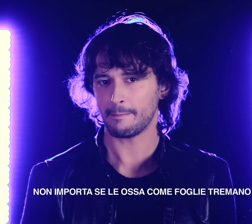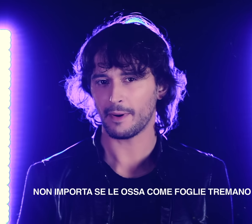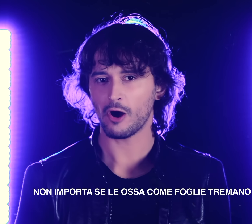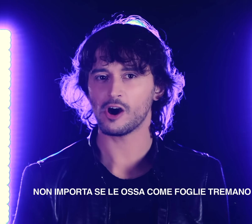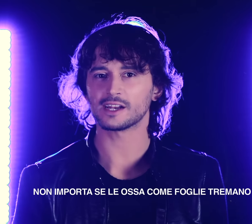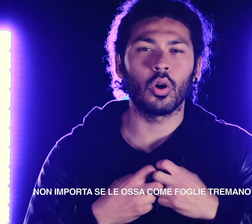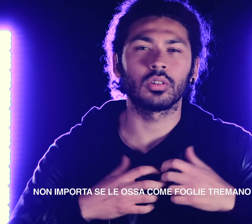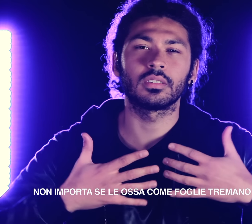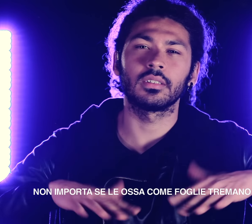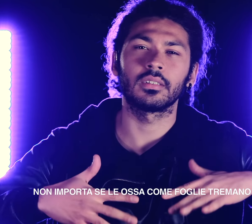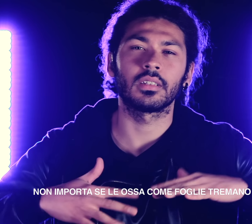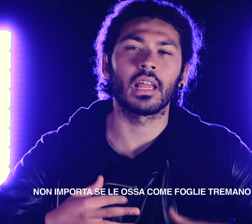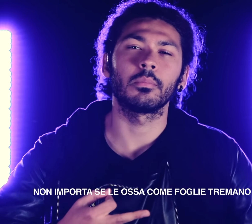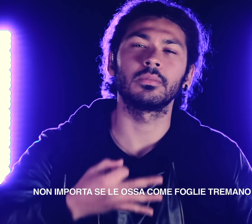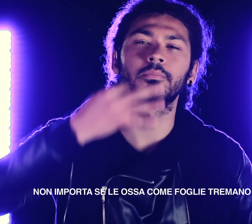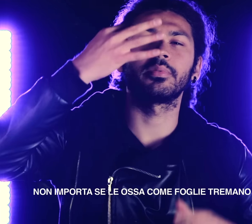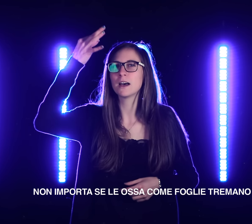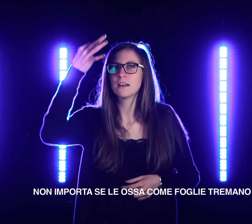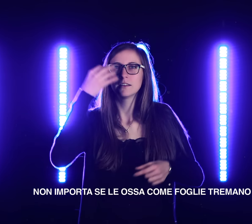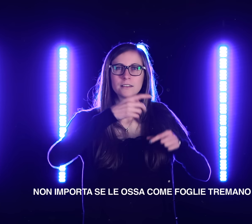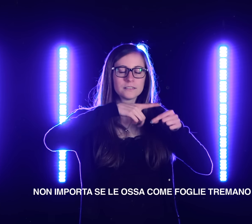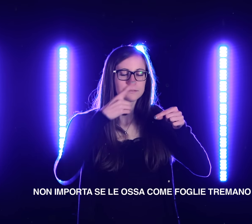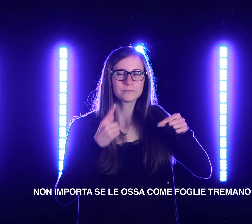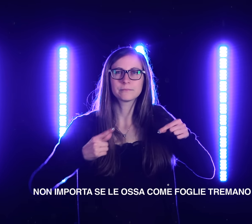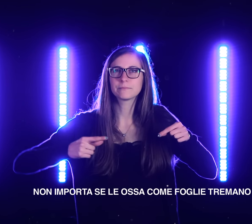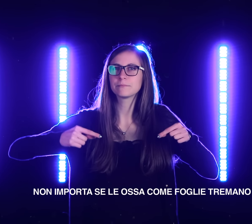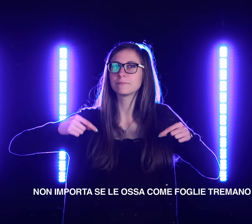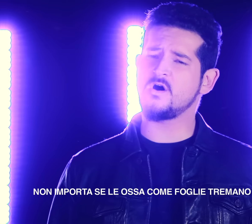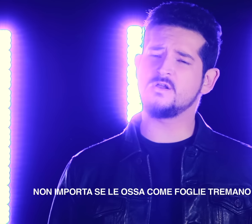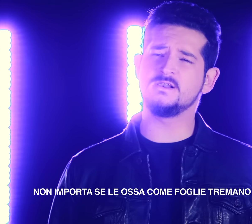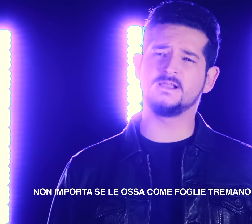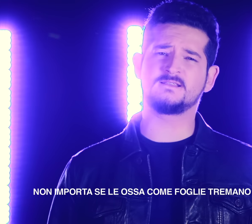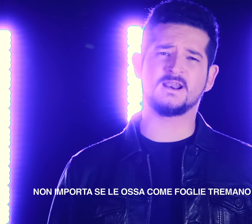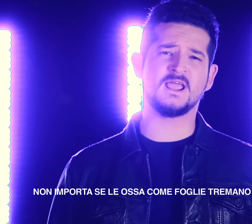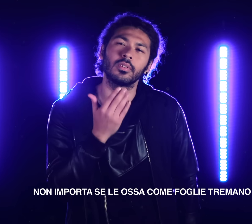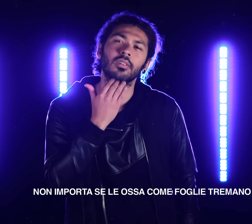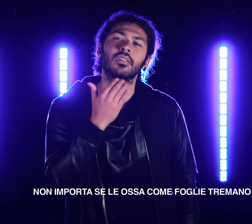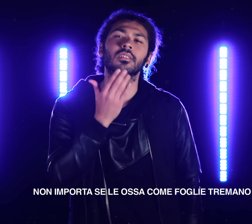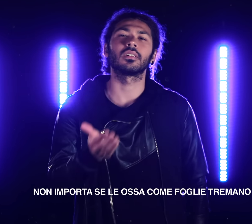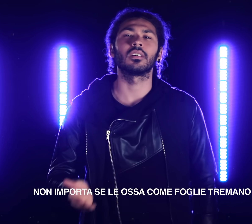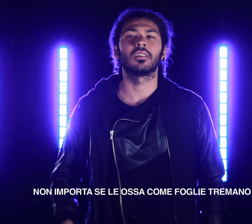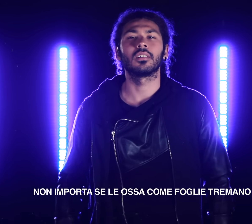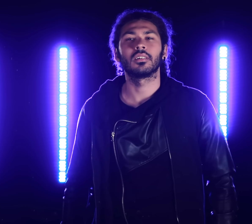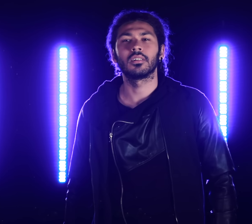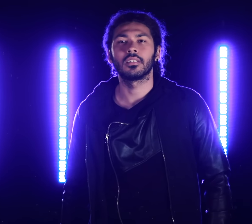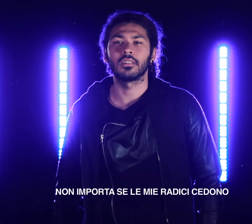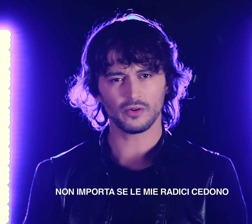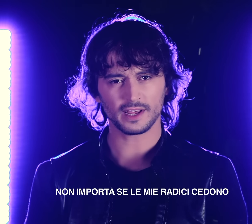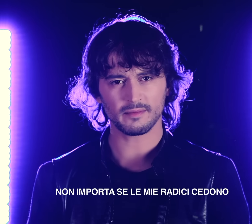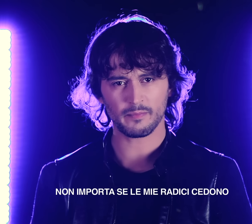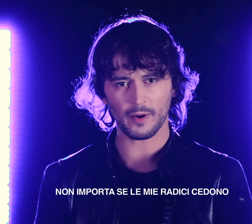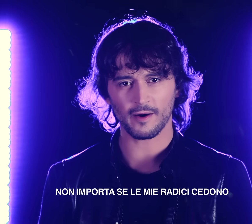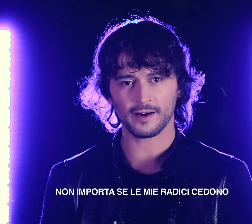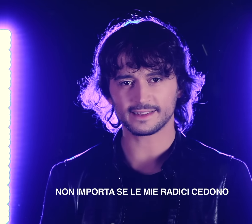Non importa se le ossa come foglie tremano,